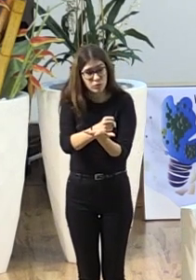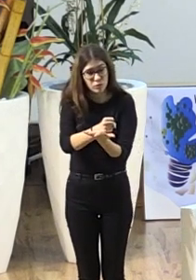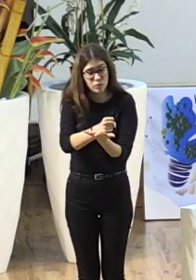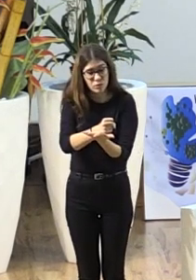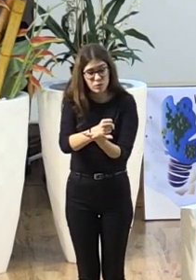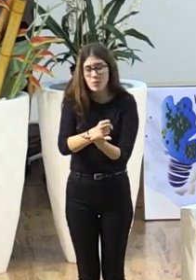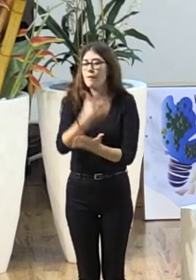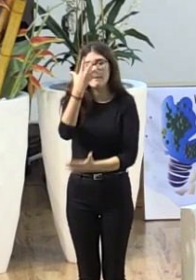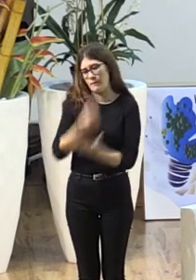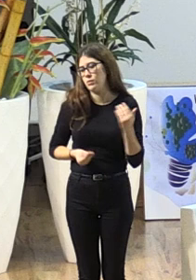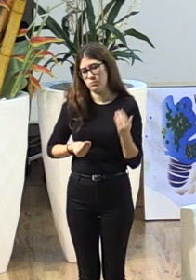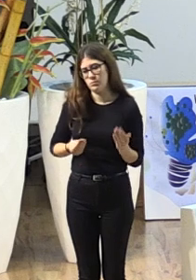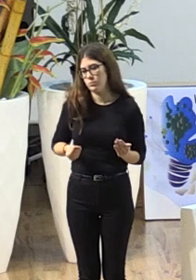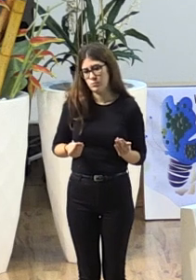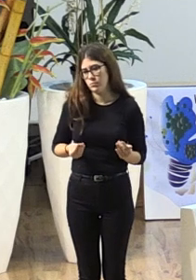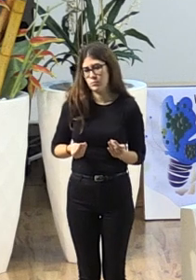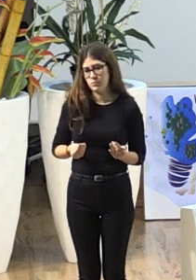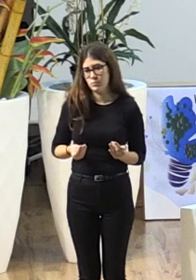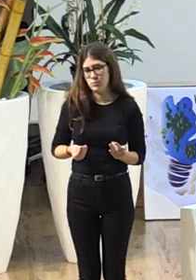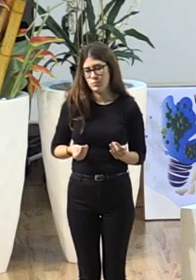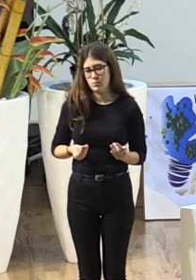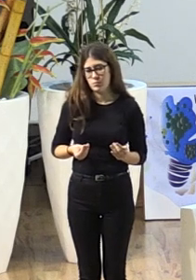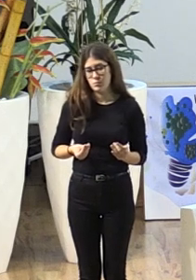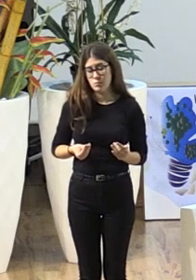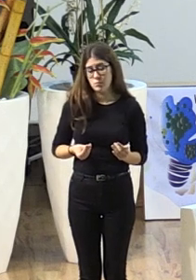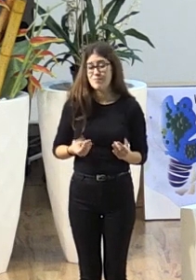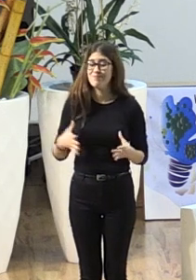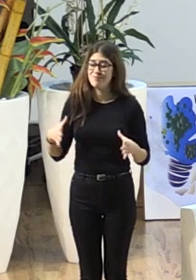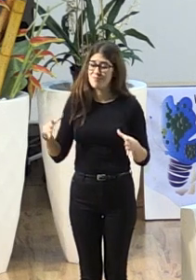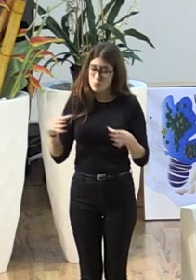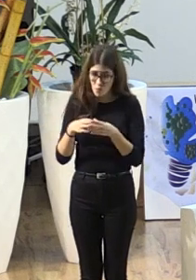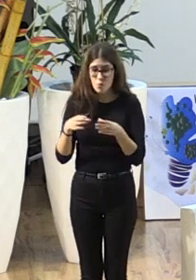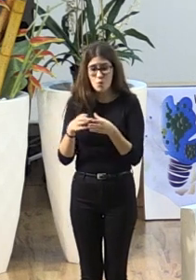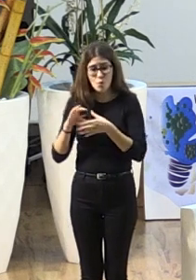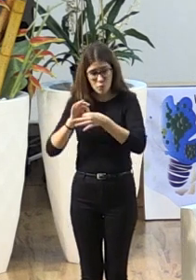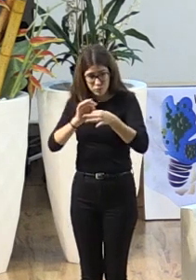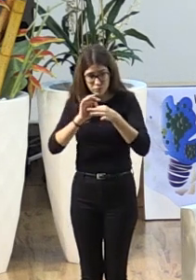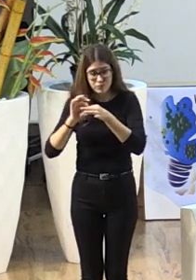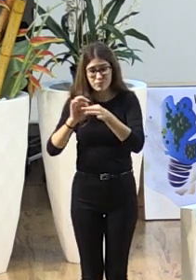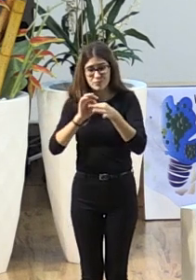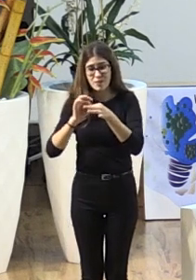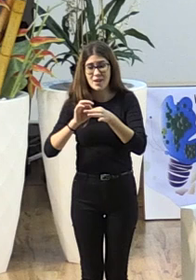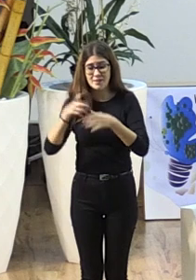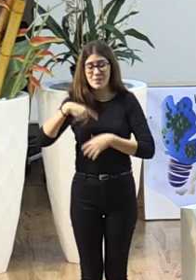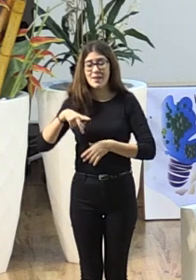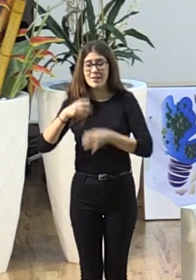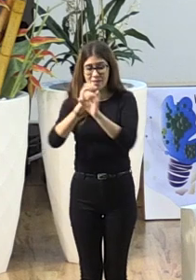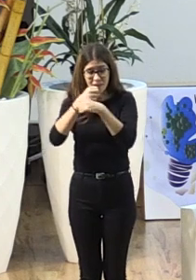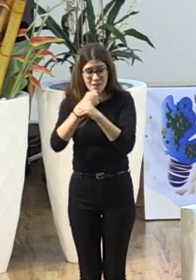hemos fallado, y que el conjunto de la ciencia y de las profesiones